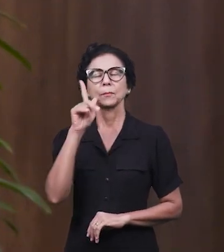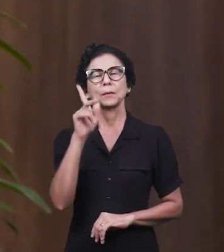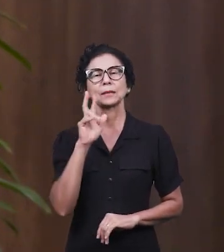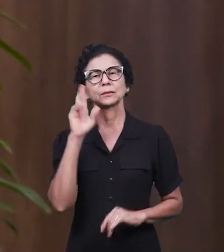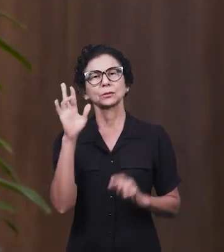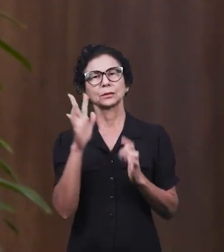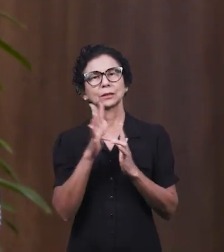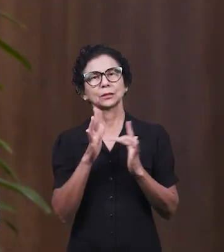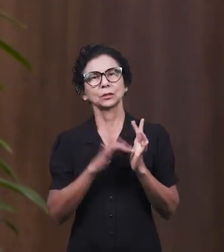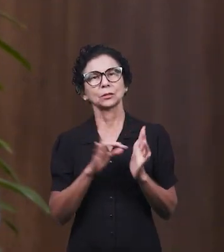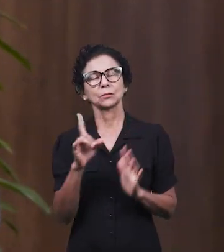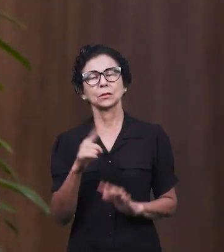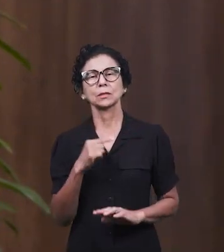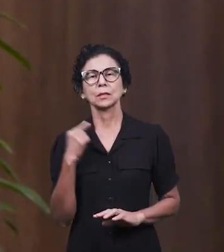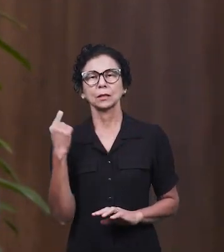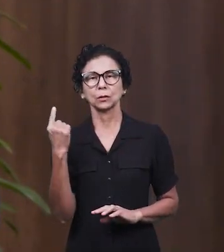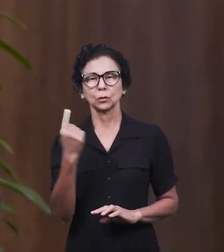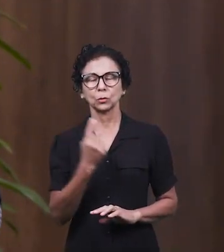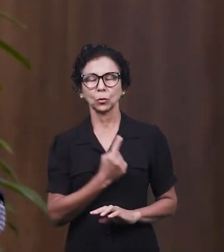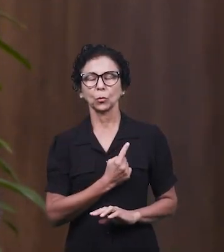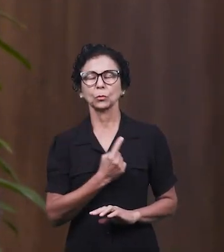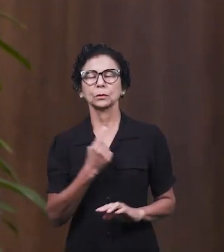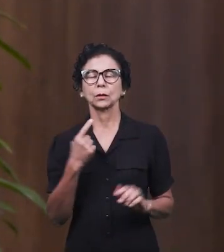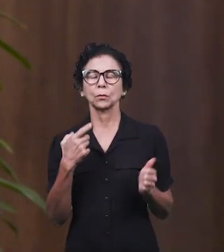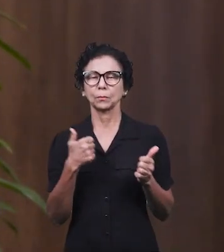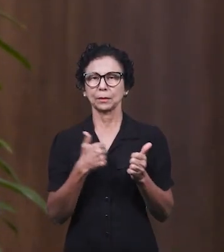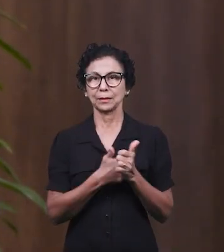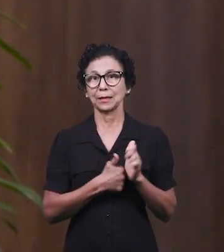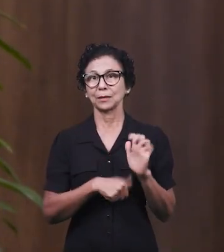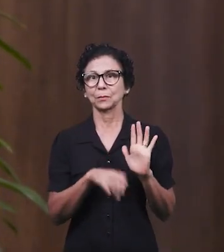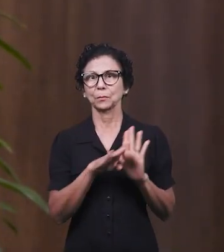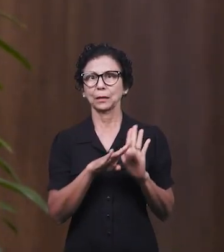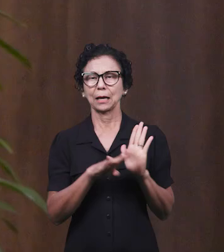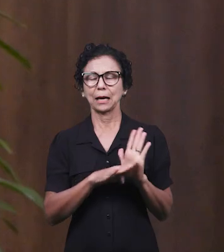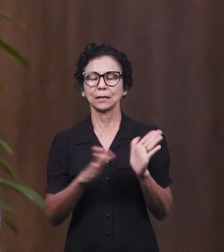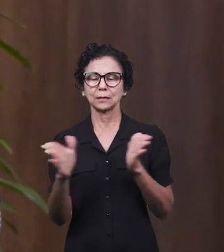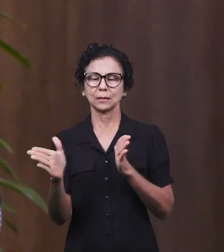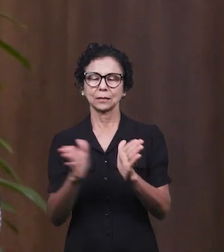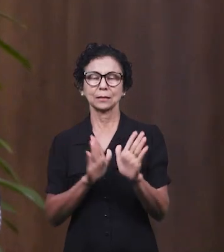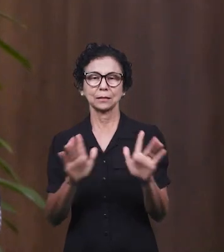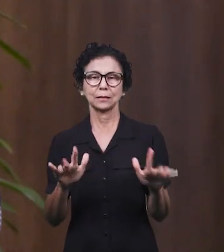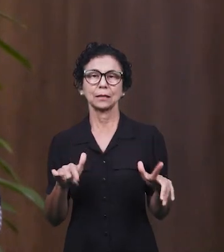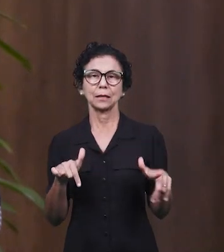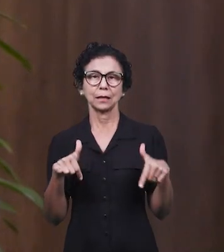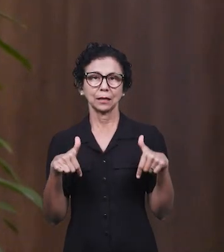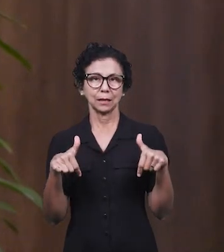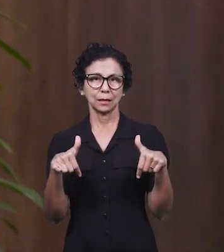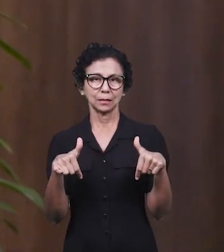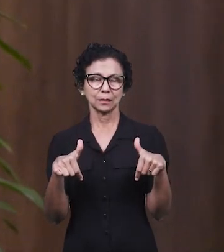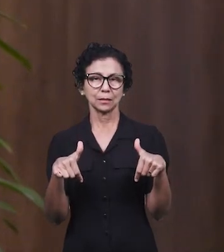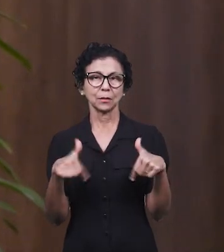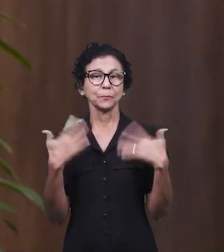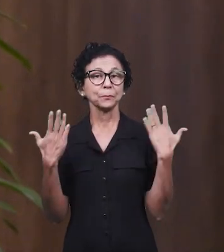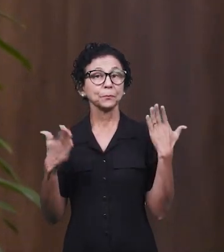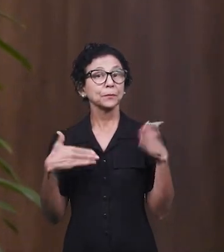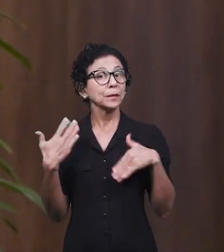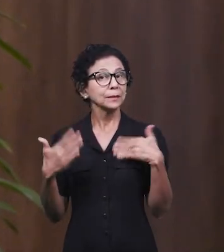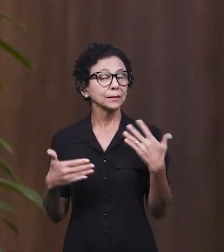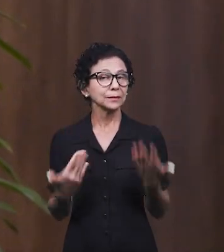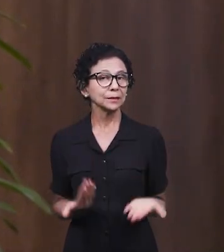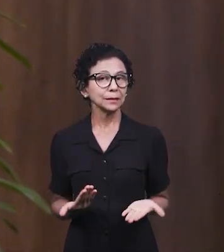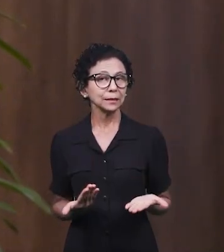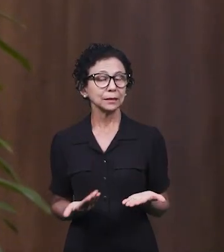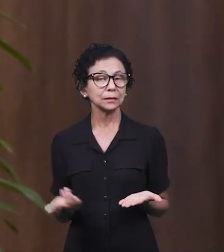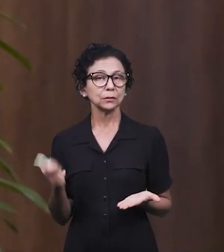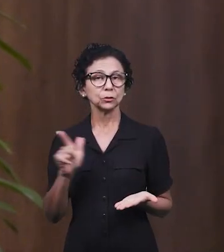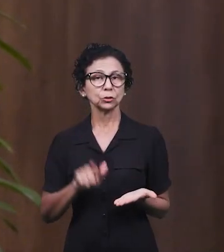paz do Senhor a todos que têm acompanhado o programa Acessibilidade em Ação. É uma alegria estar